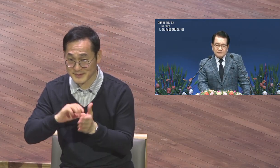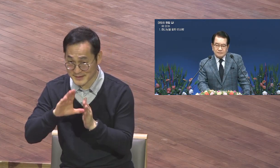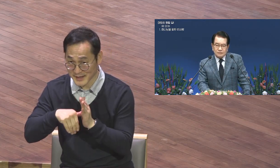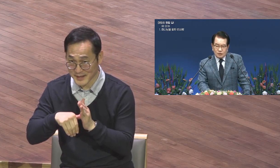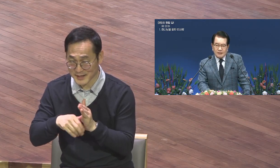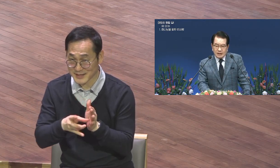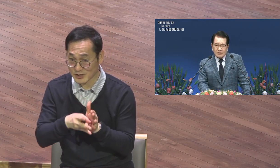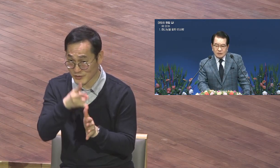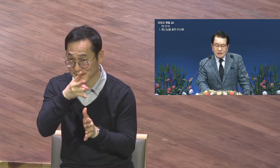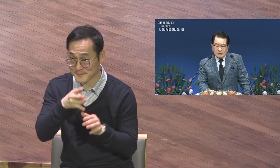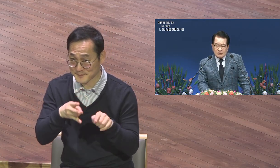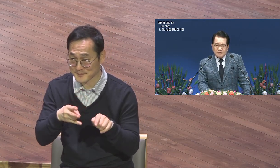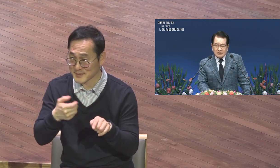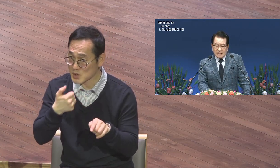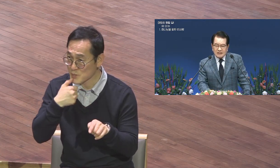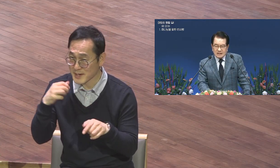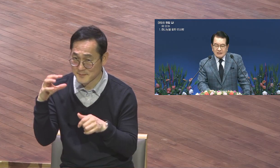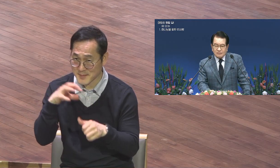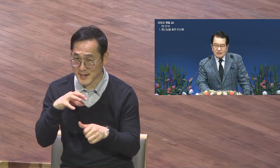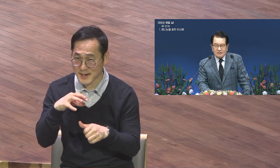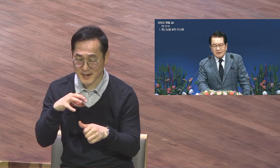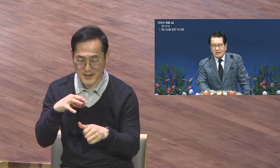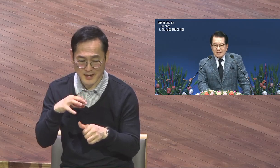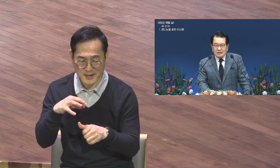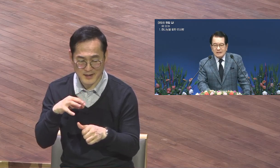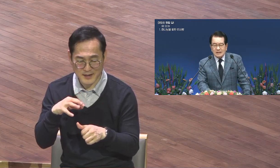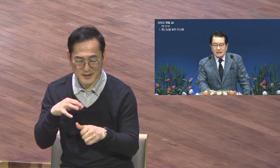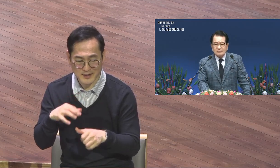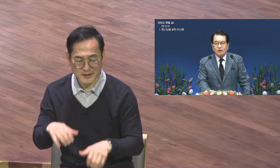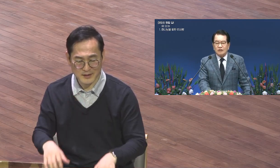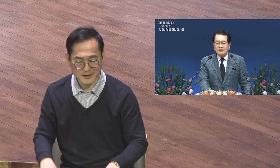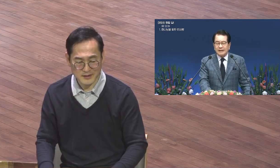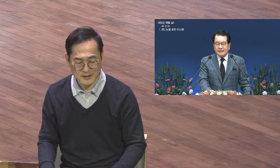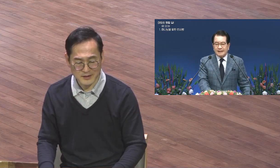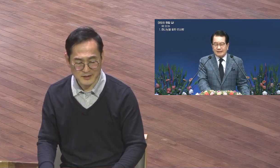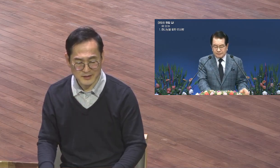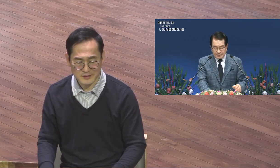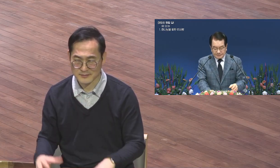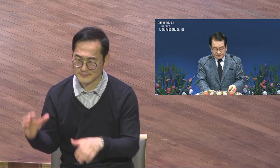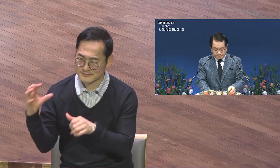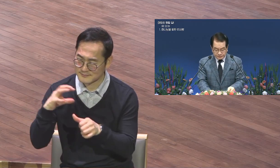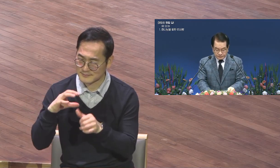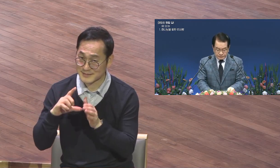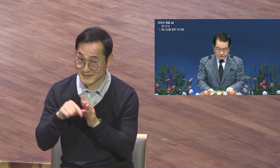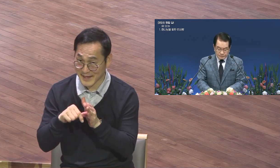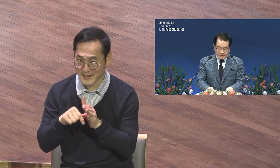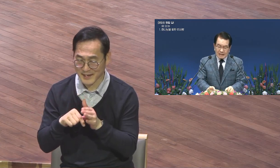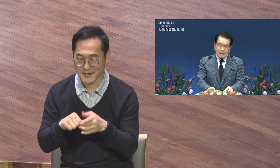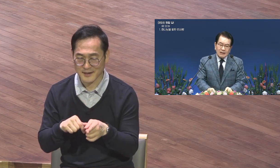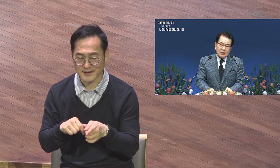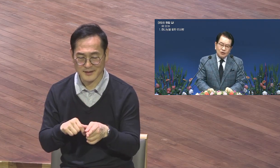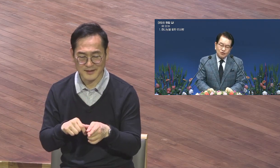예루살렘이 로마에게 점령당할 시간 문제, 그 막 언제 당할지 모를 그때의 랍비,